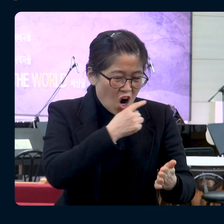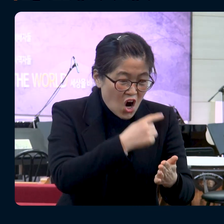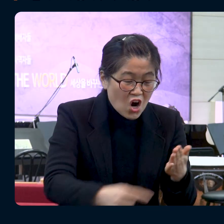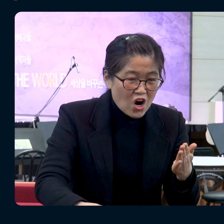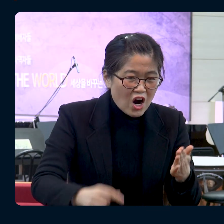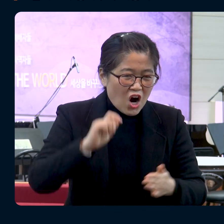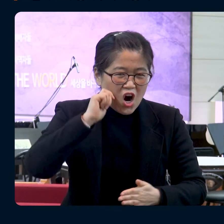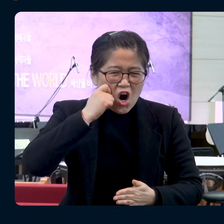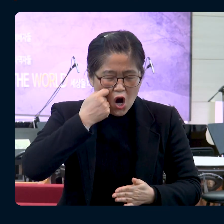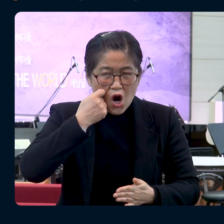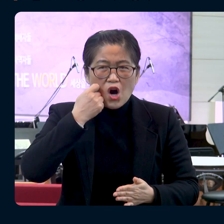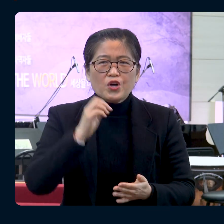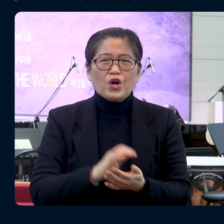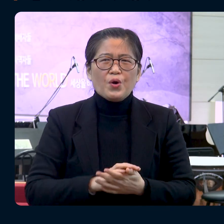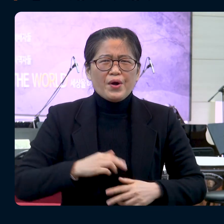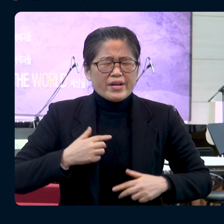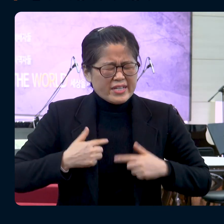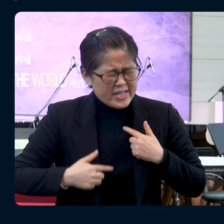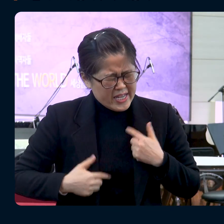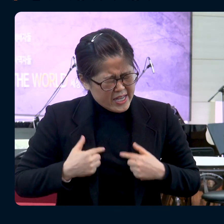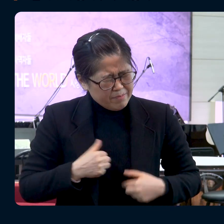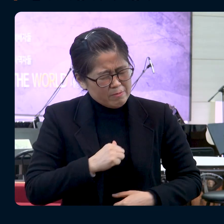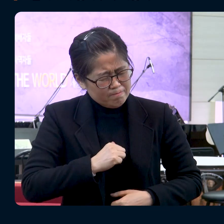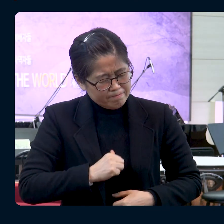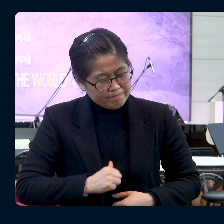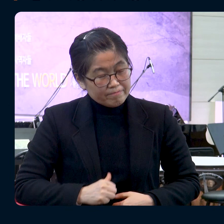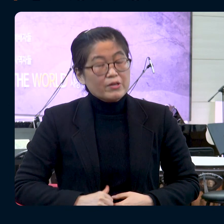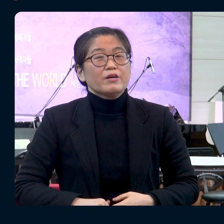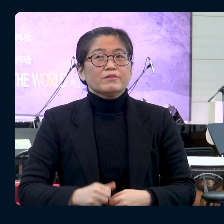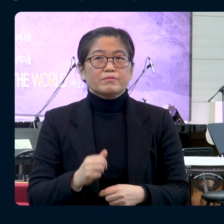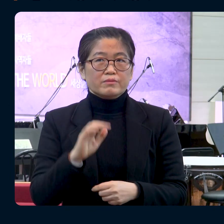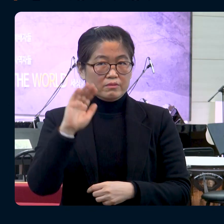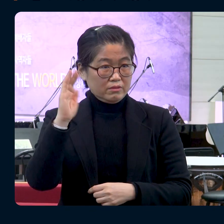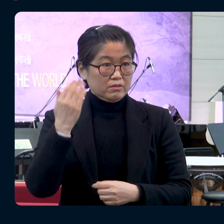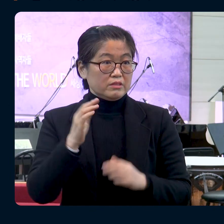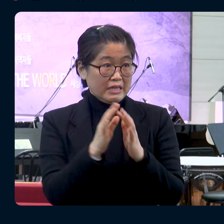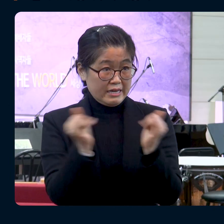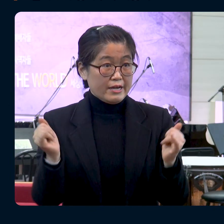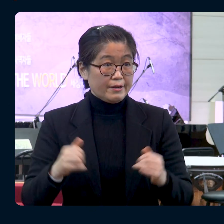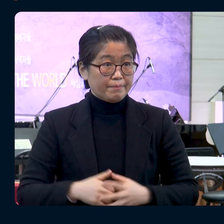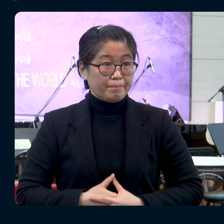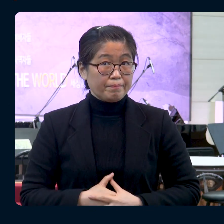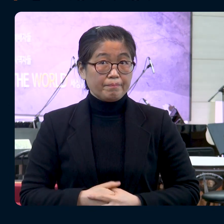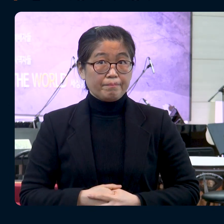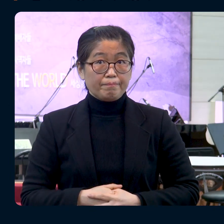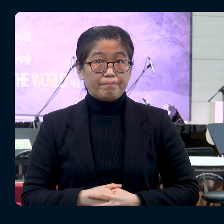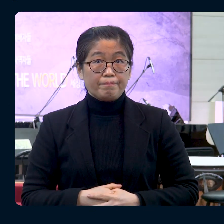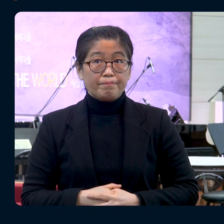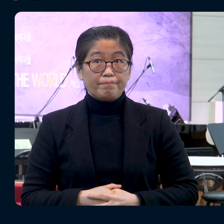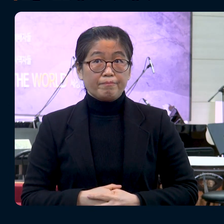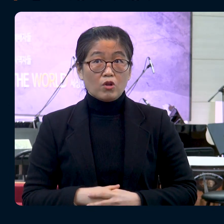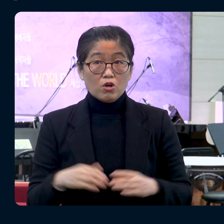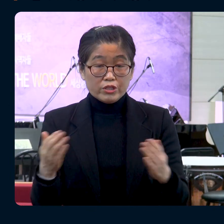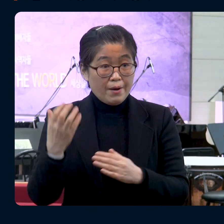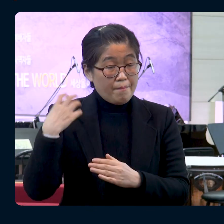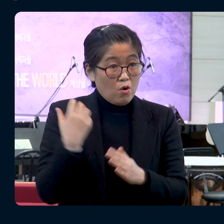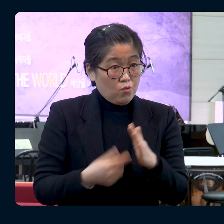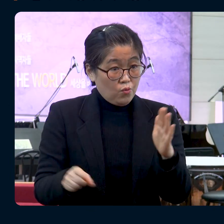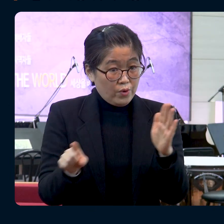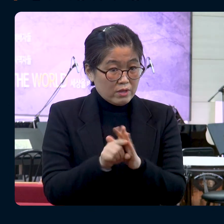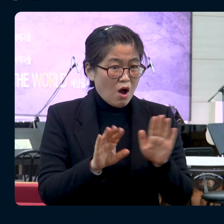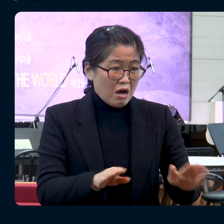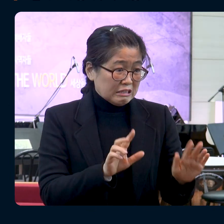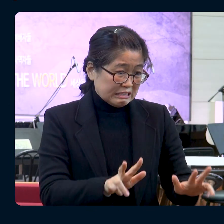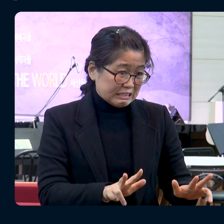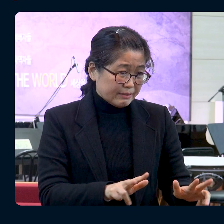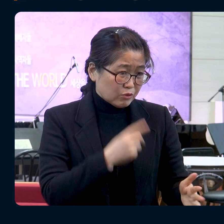어려움을 기꺼이 감내하는 사람입니다 라는 거죠. 주님의 의로운 종, 비전의 사람은요, 그 사명을 위해서